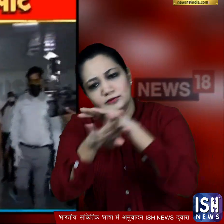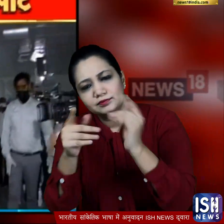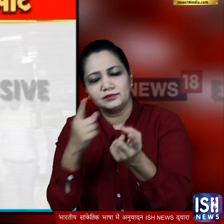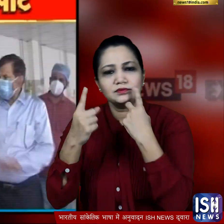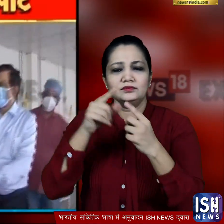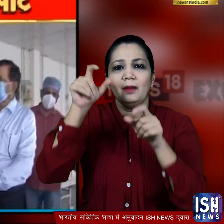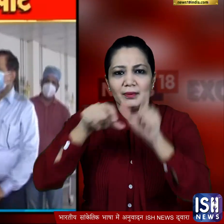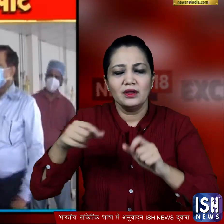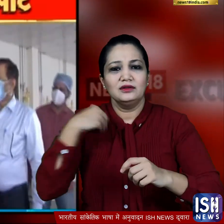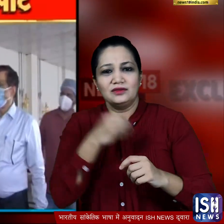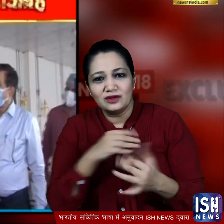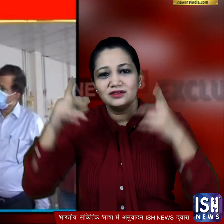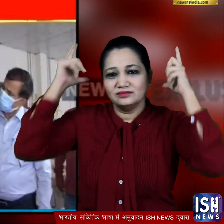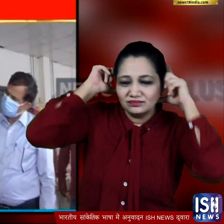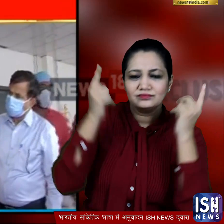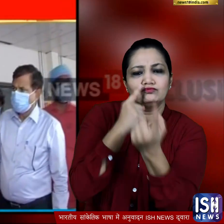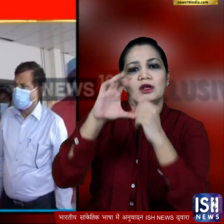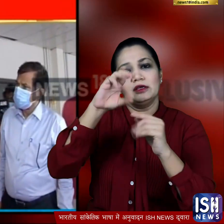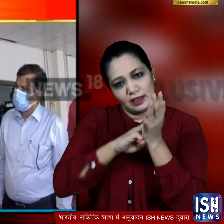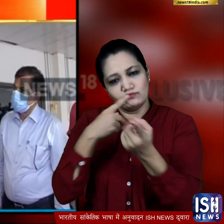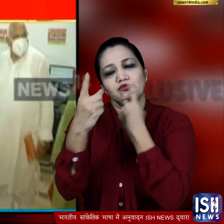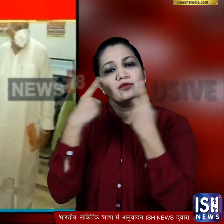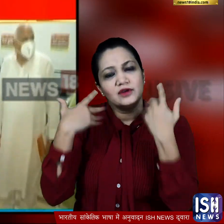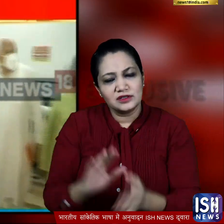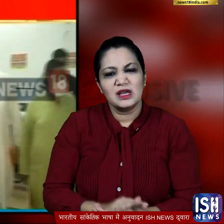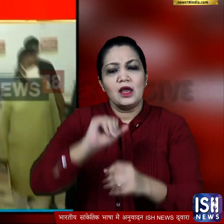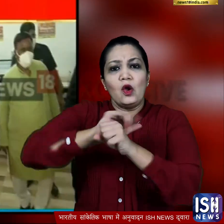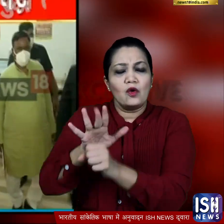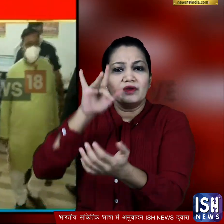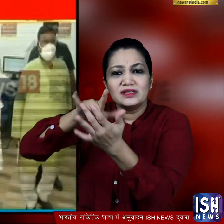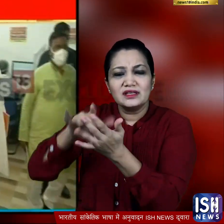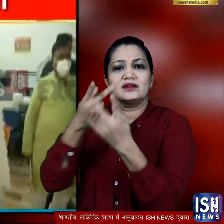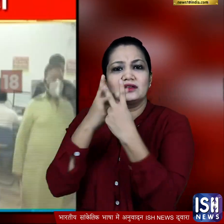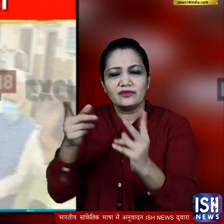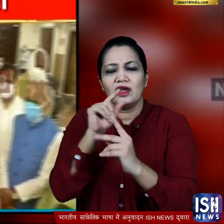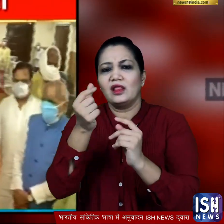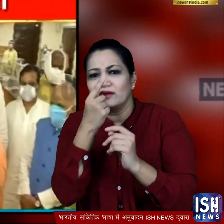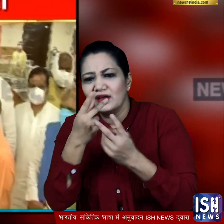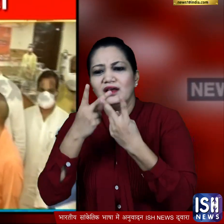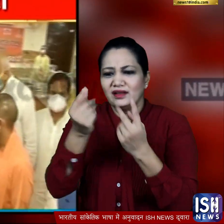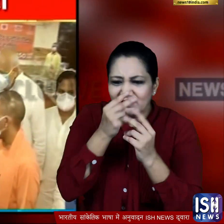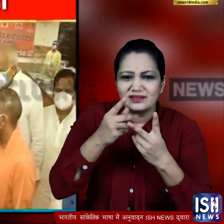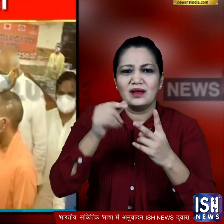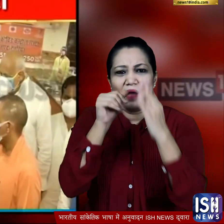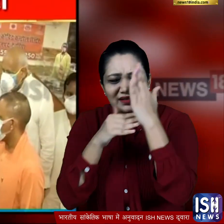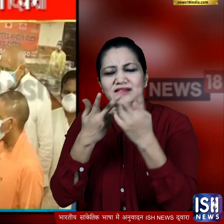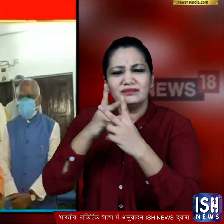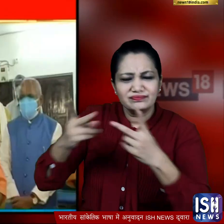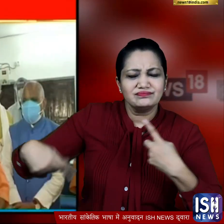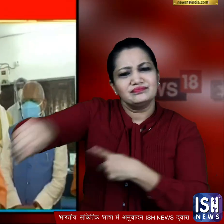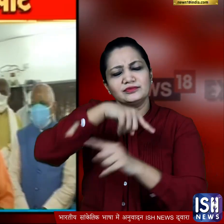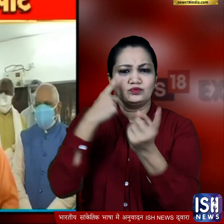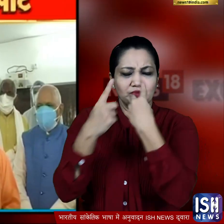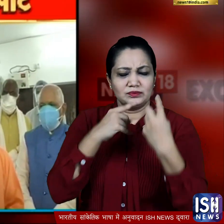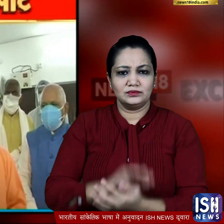के अंदर गए। वहां काम में जुटे स्वास्थ्य कर्मियों से भी सीएम ने बात की। साथ ही कोविड सेंटर में मरीजों को दी जाने वाली सारी सुविधाओं की जानकारी भी ली।